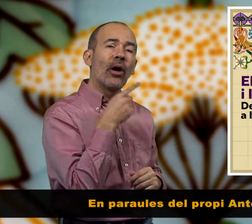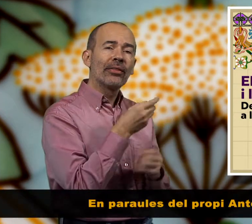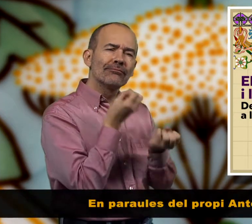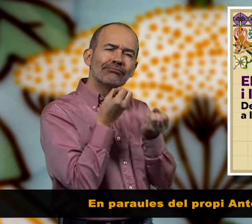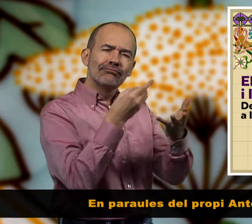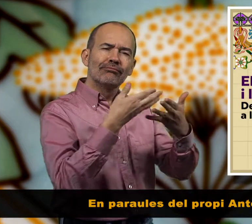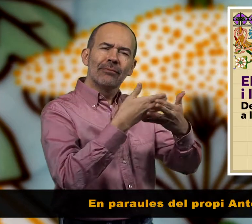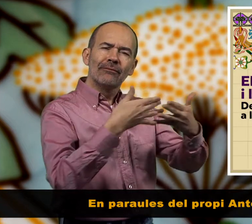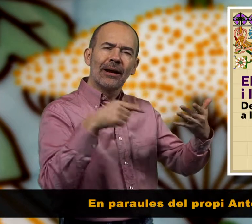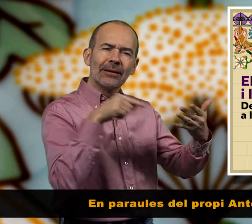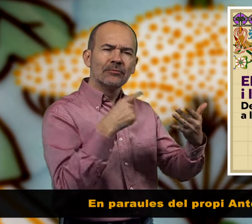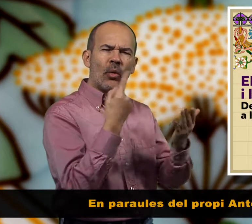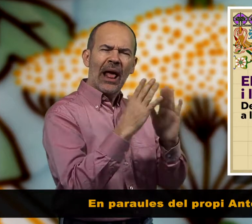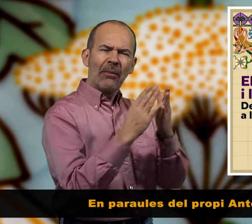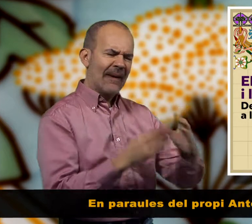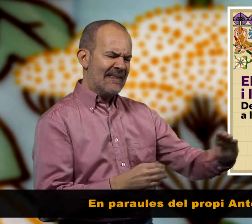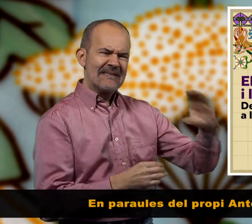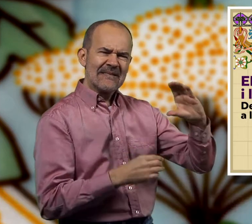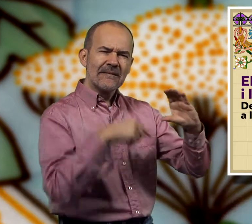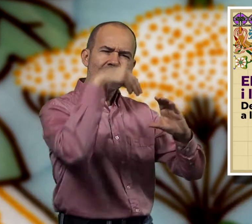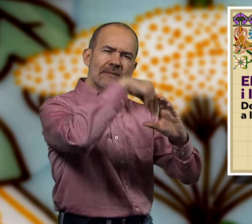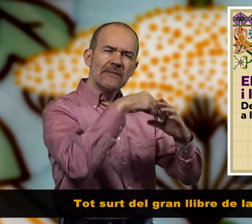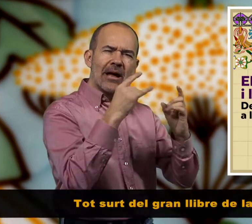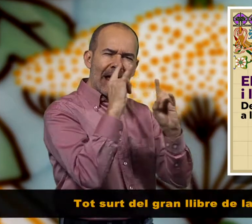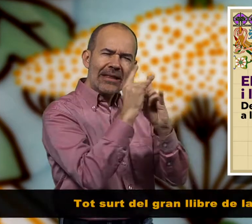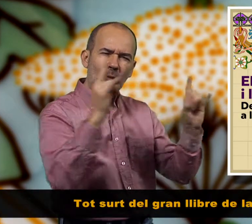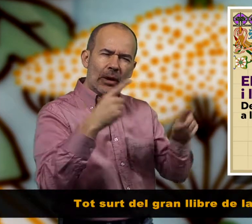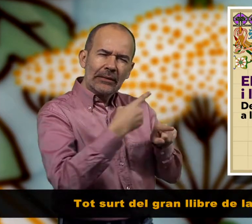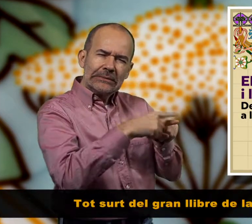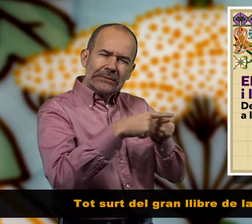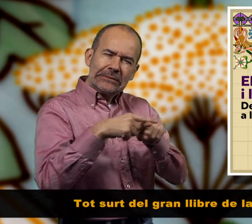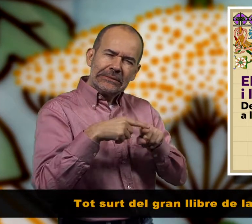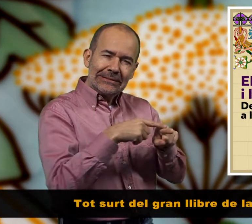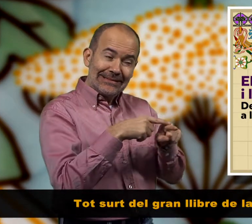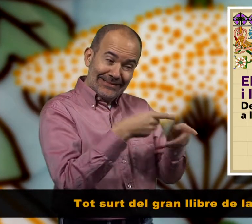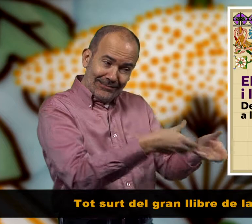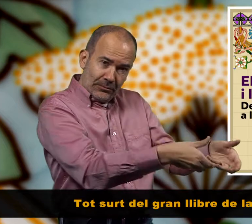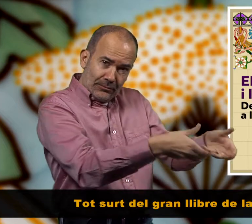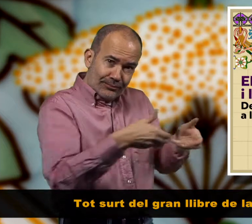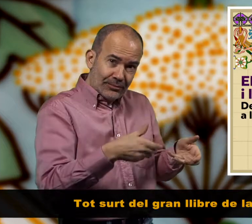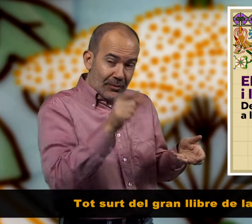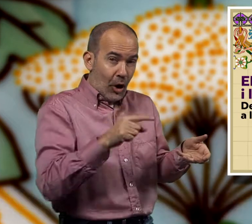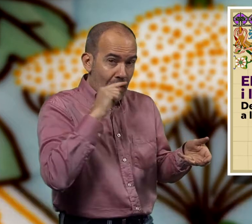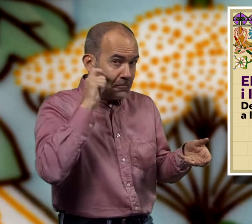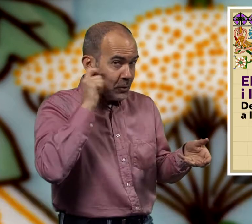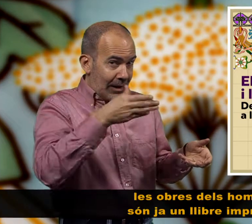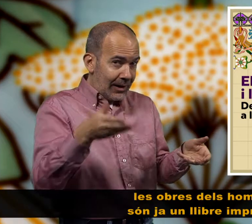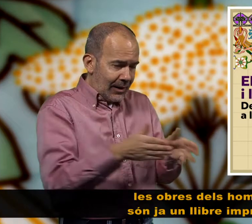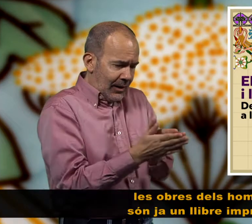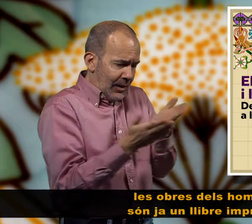En paraules del propi Antoni Gaudí, tot surt del gran llibre de la naturalesa. Les obres dels homes són ja un